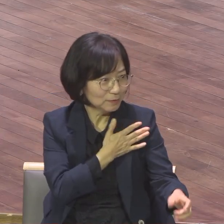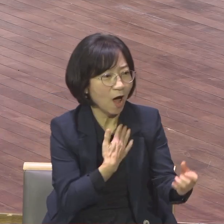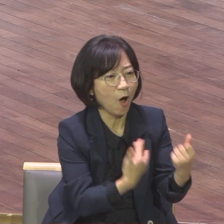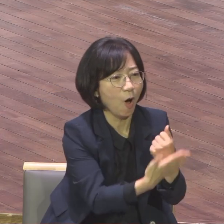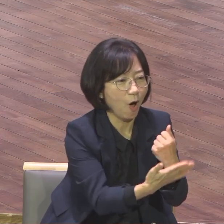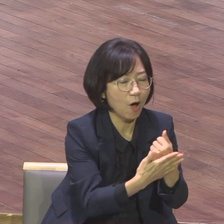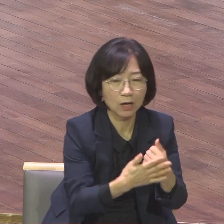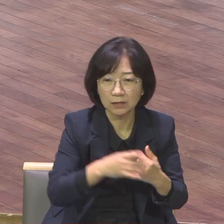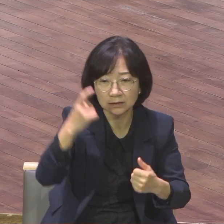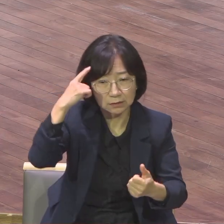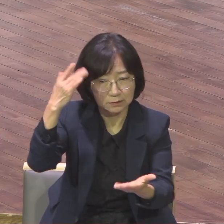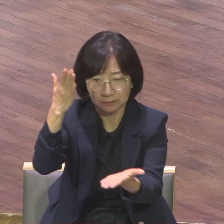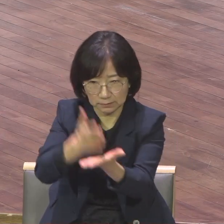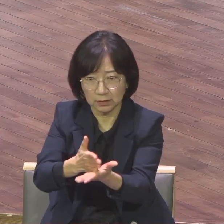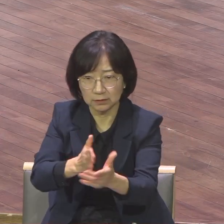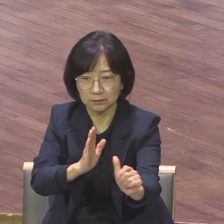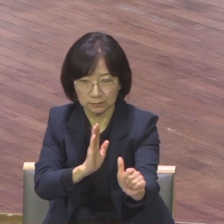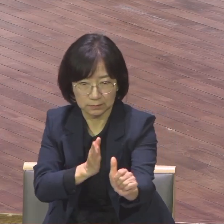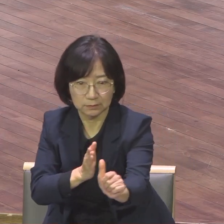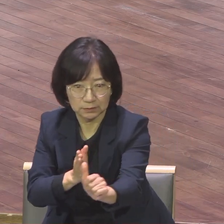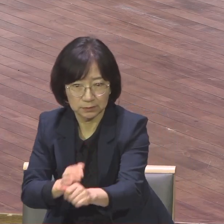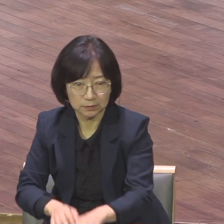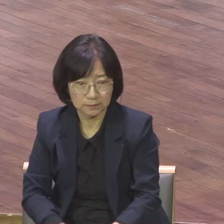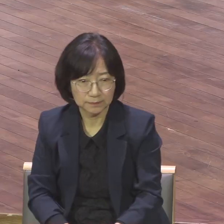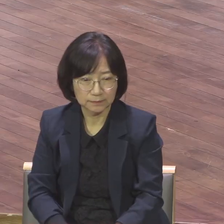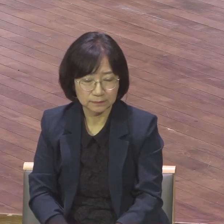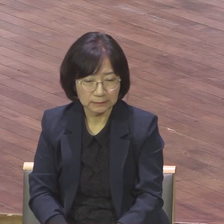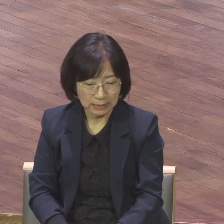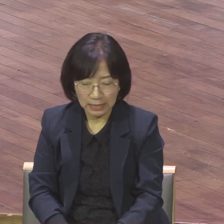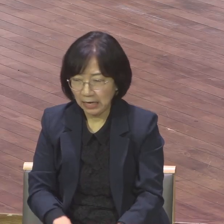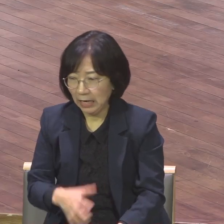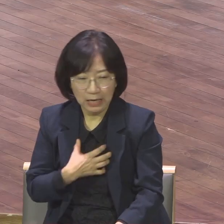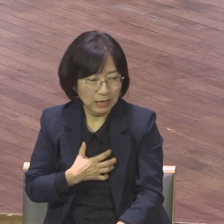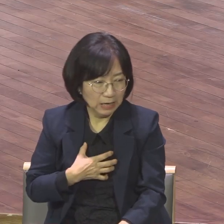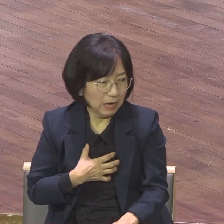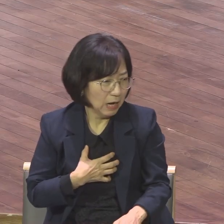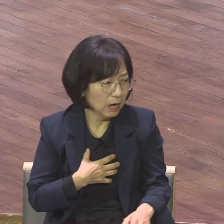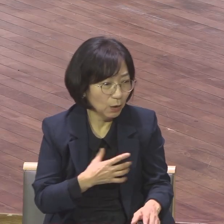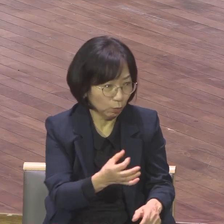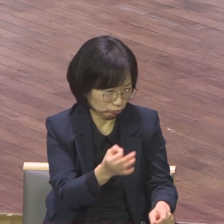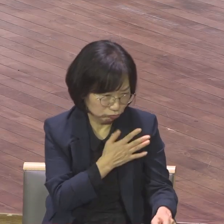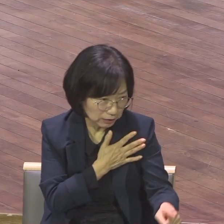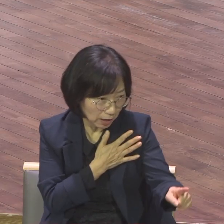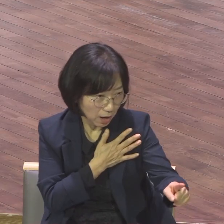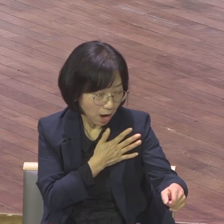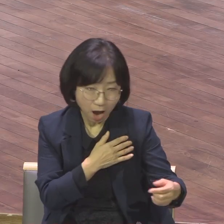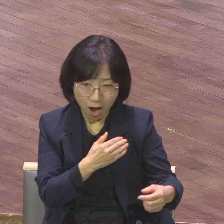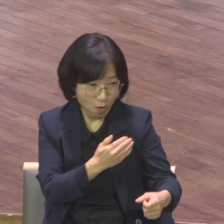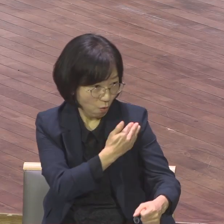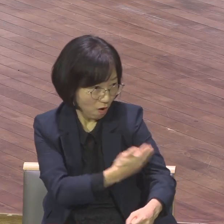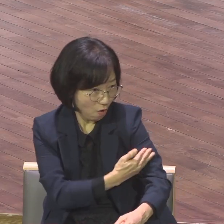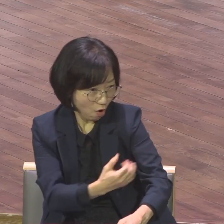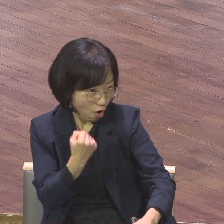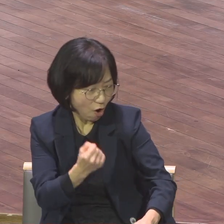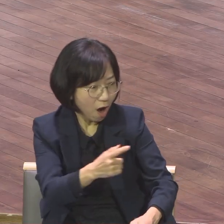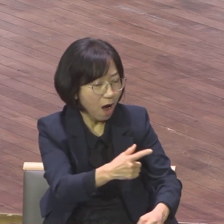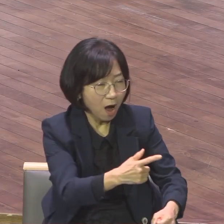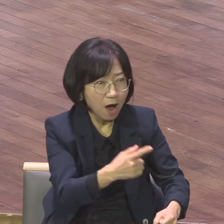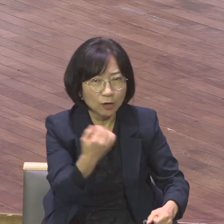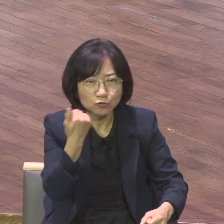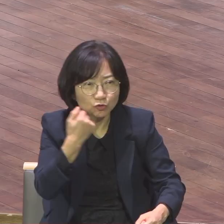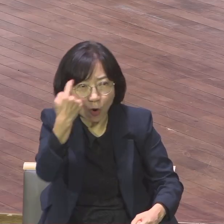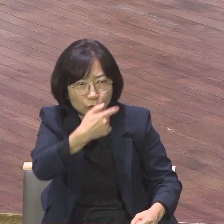될 불신자, 뭐 어려움이 오면 하나님을 안 찾고 그 힘 있는 사람 찾아. 사람을 먼저